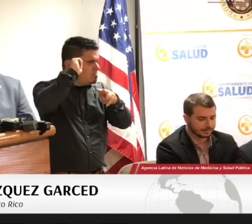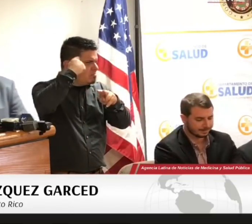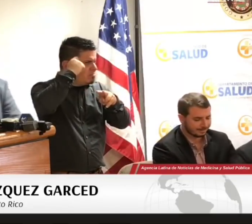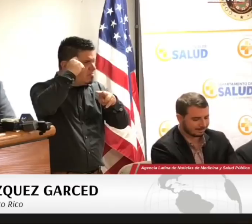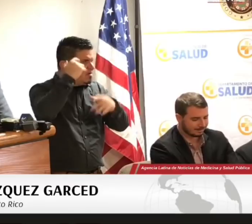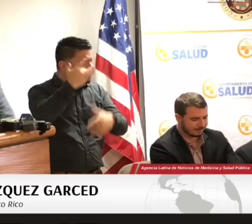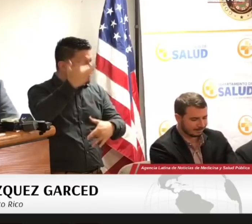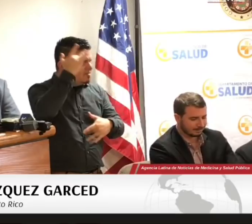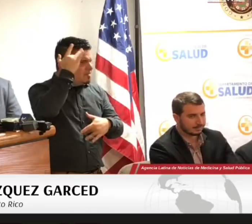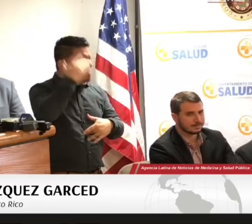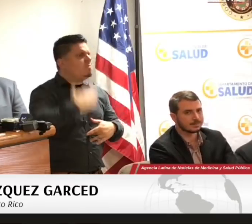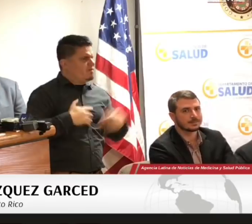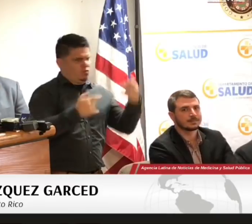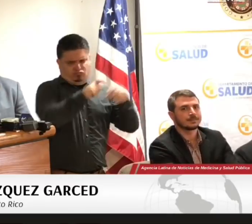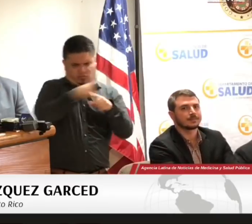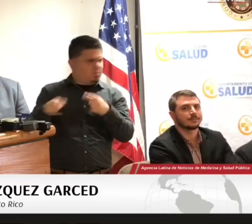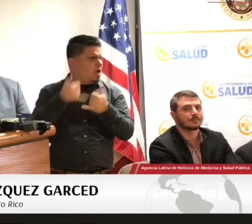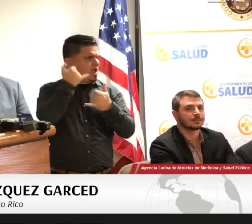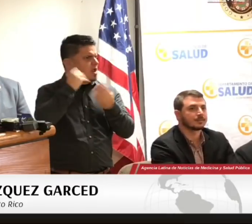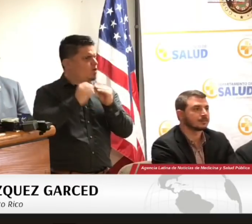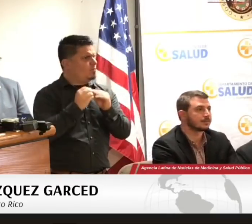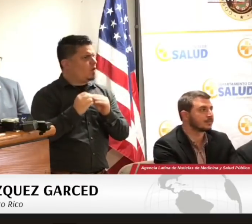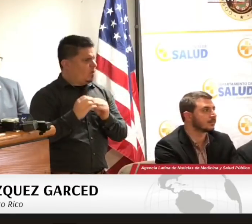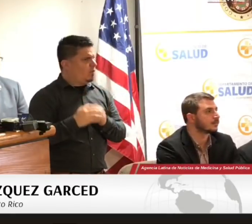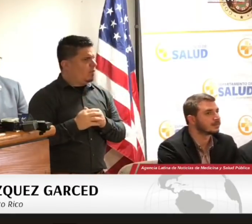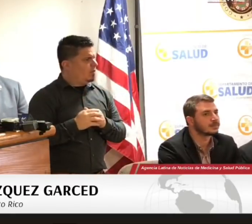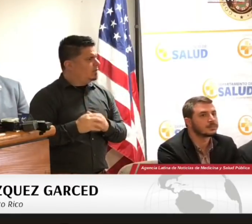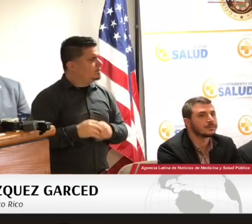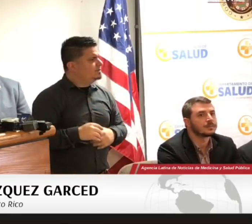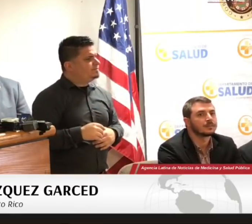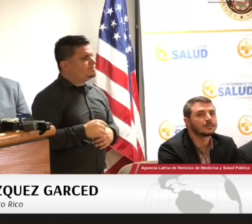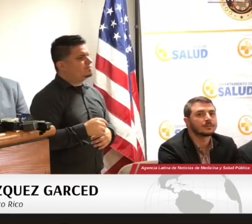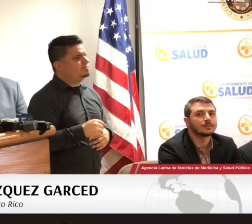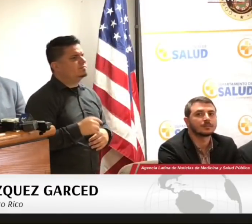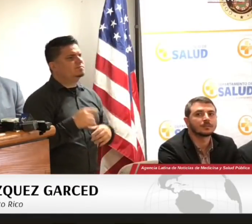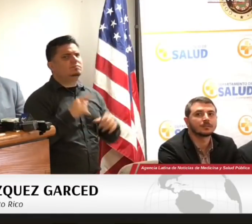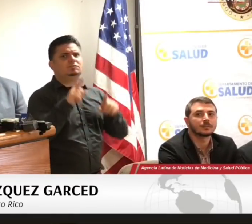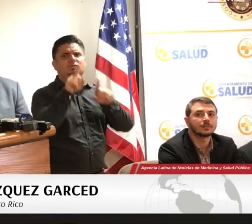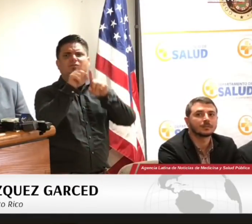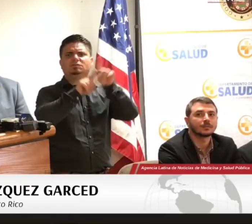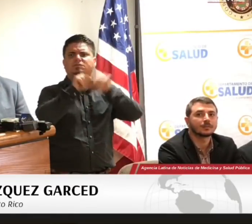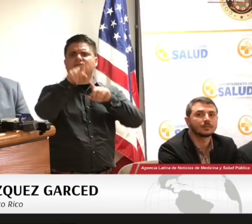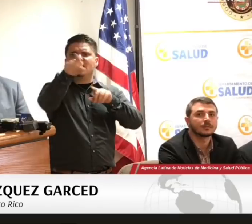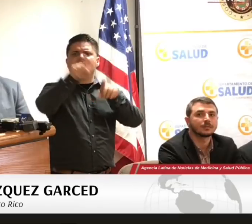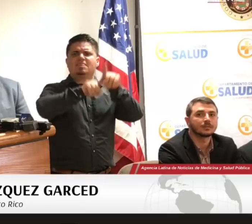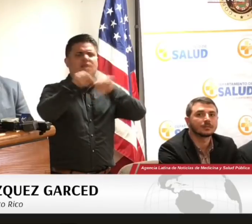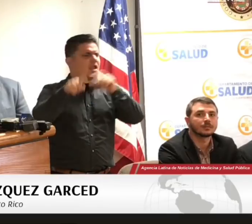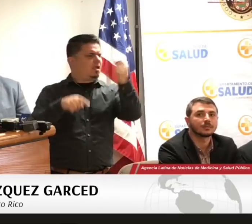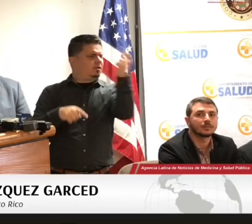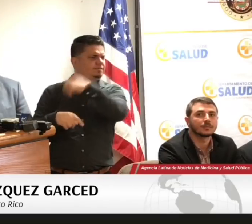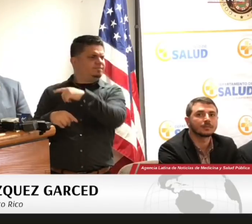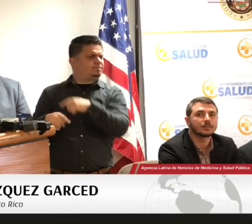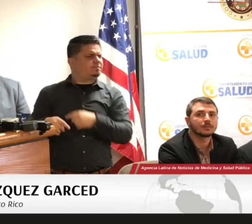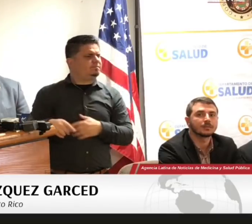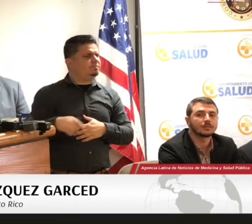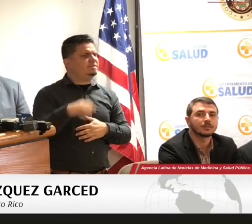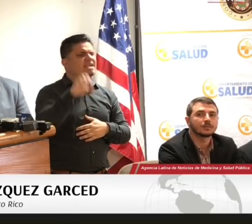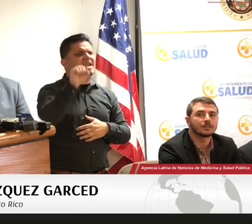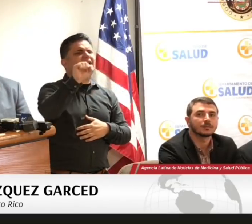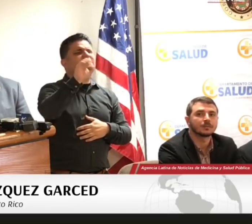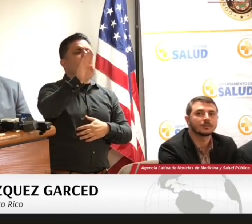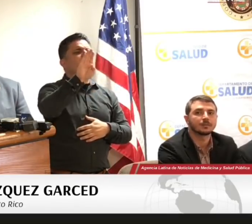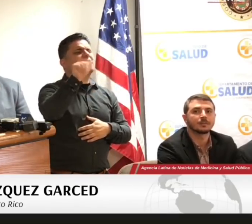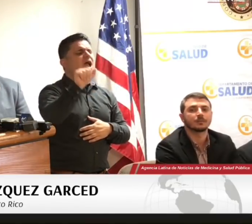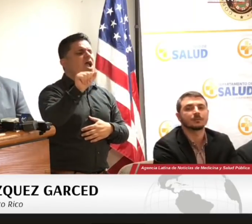lo que les podría dejar saber. Gracias. San Juan. Sí, gobernadora, dos preguntas rápido. ¿Se han comunicado con SPS para quizás identificar a